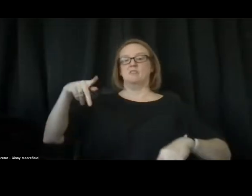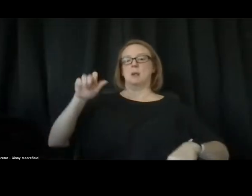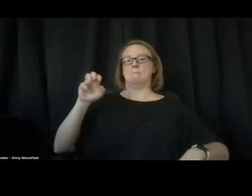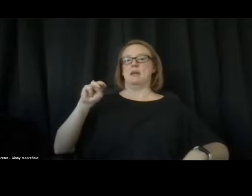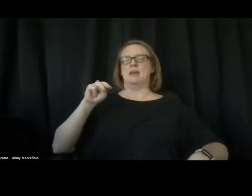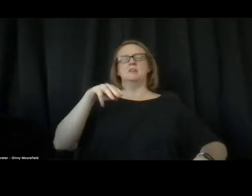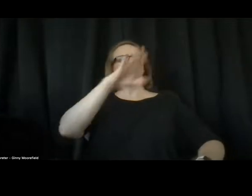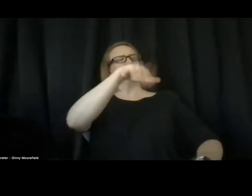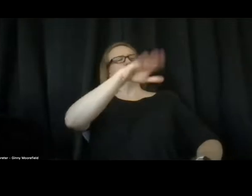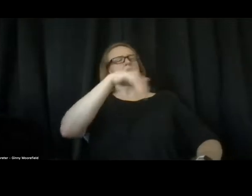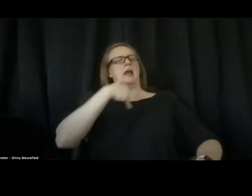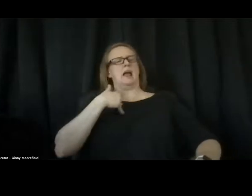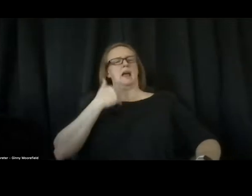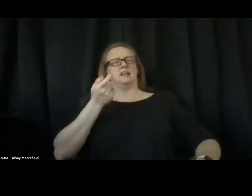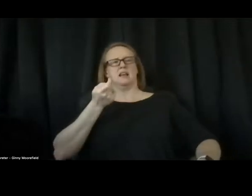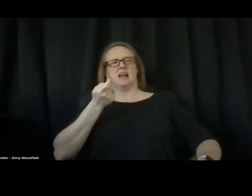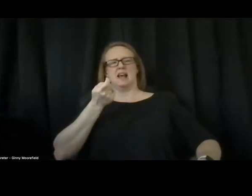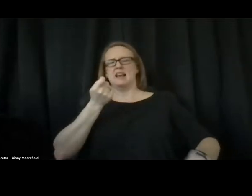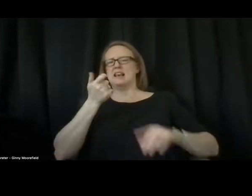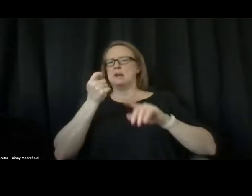Chris soy pan